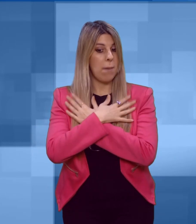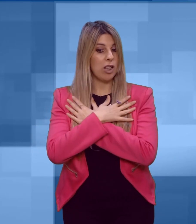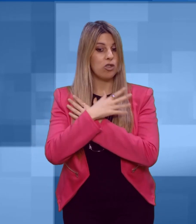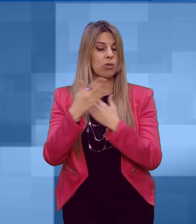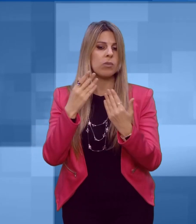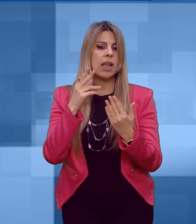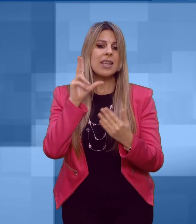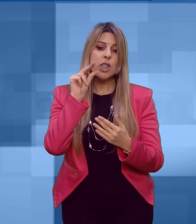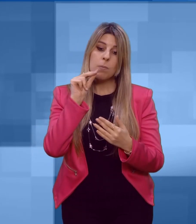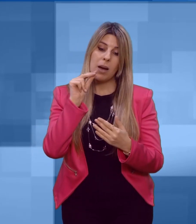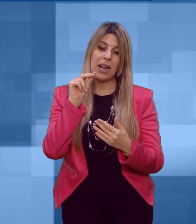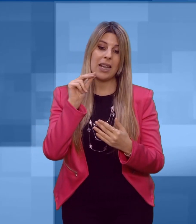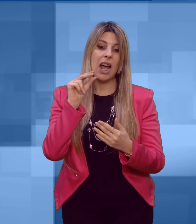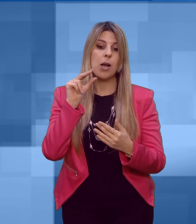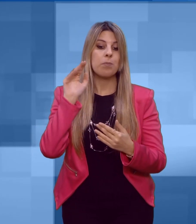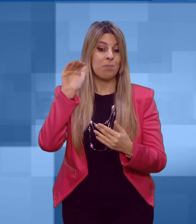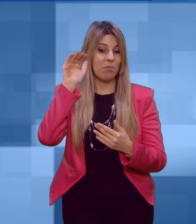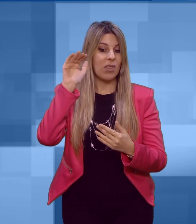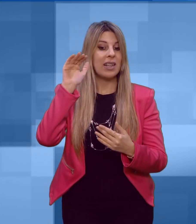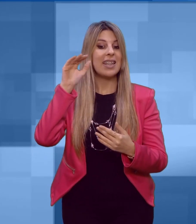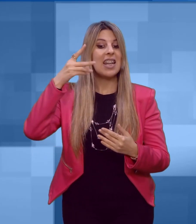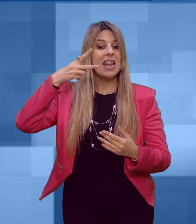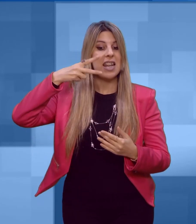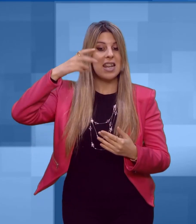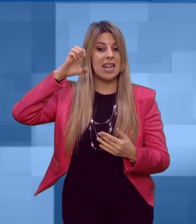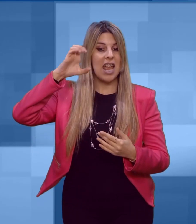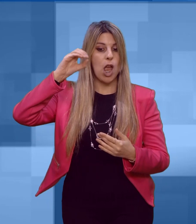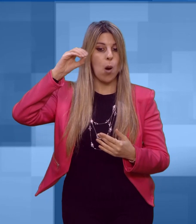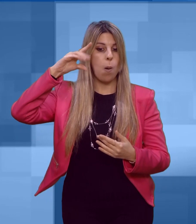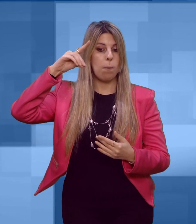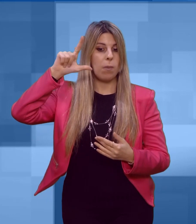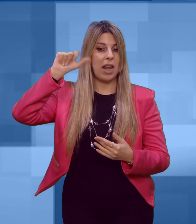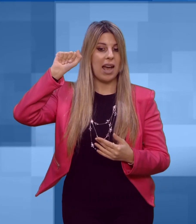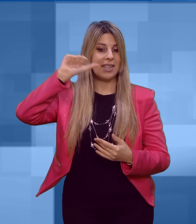neoplasie dell'esofago e dello stomaco e del mieloma multiplo.